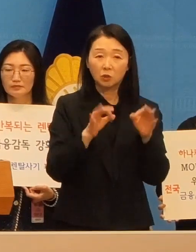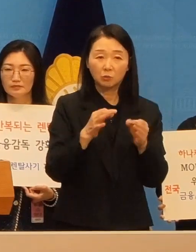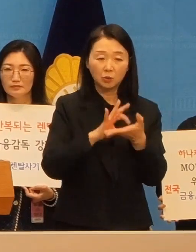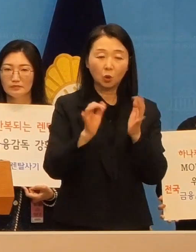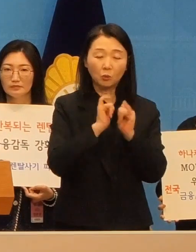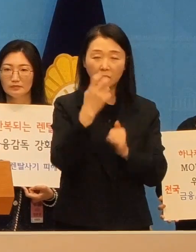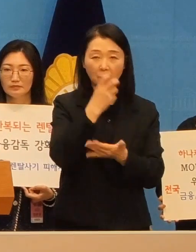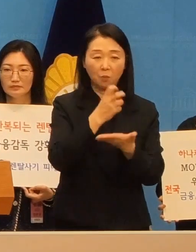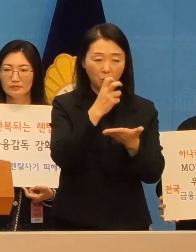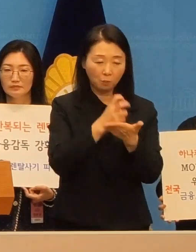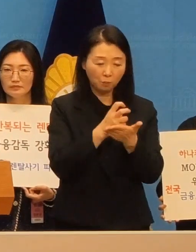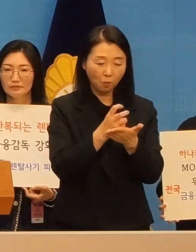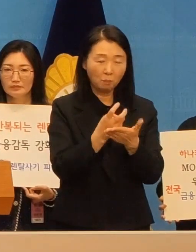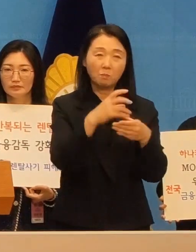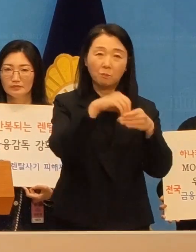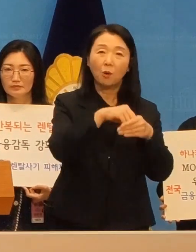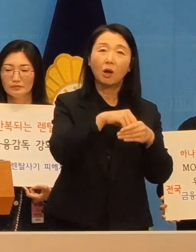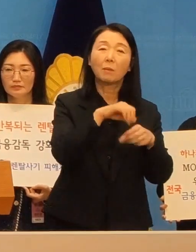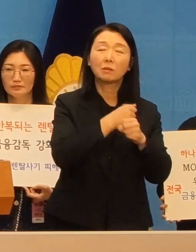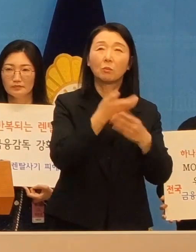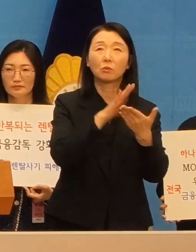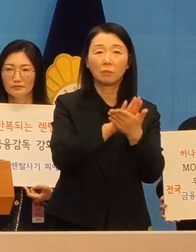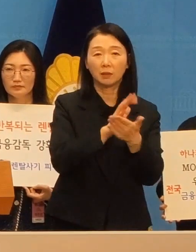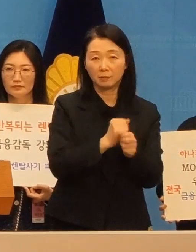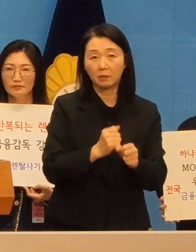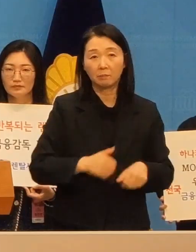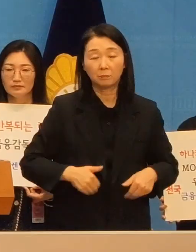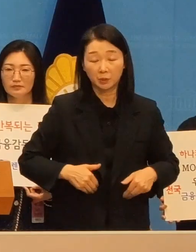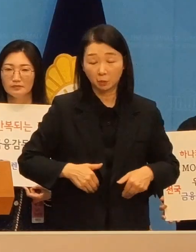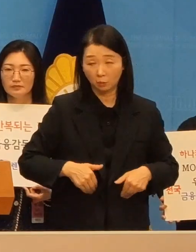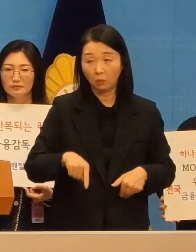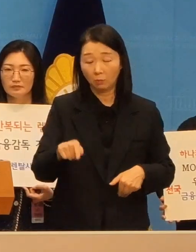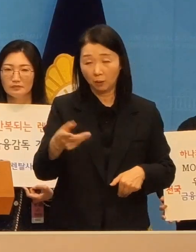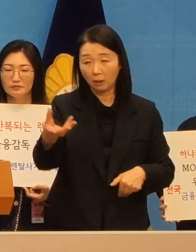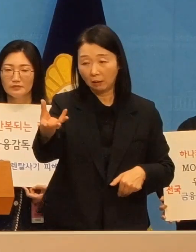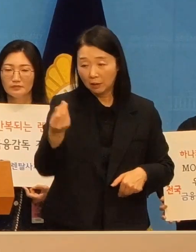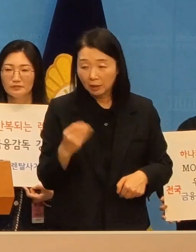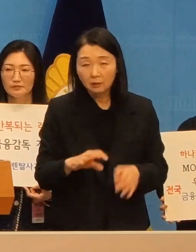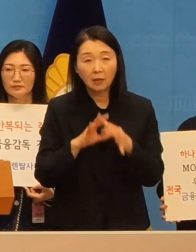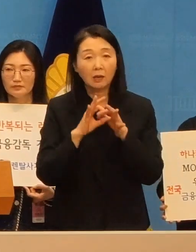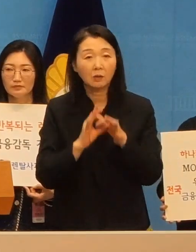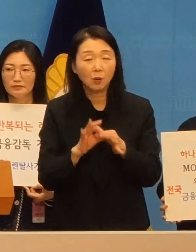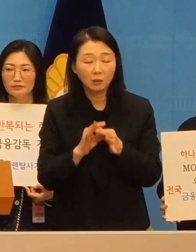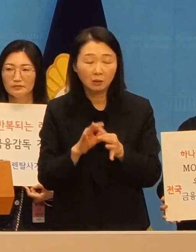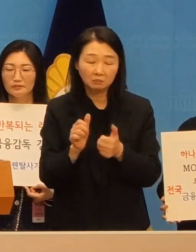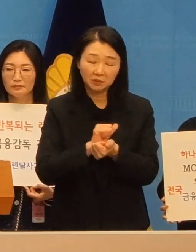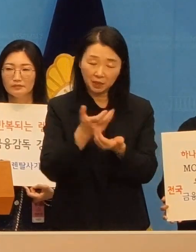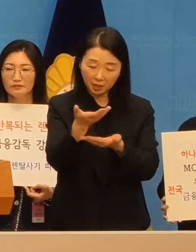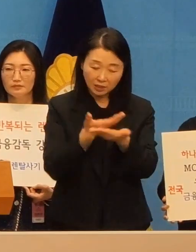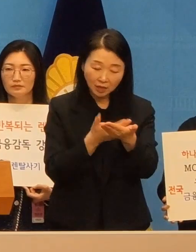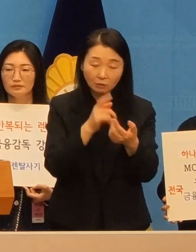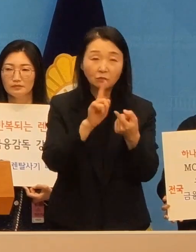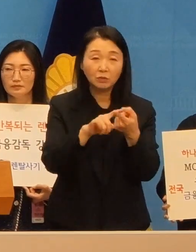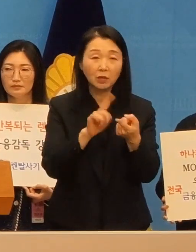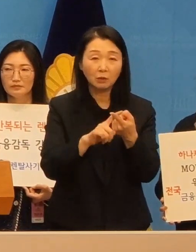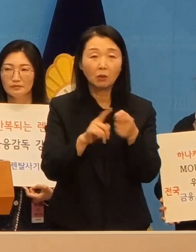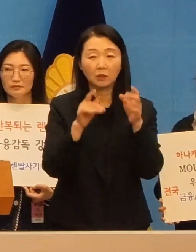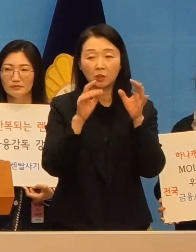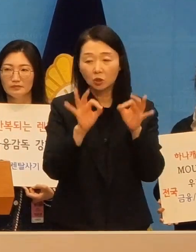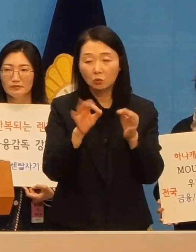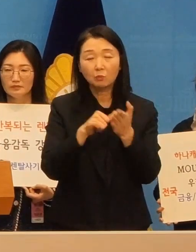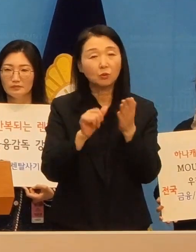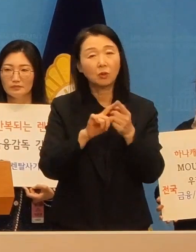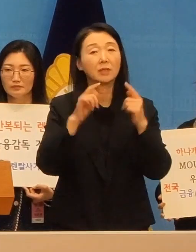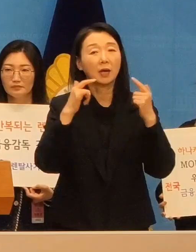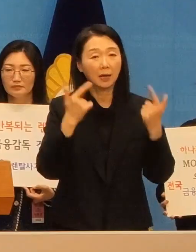있도록 전면 개편하라. 팩토링은 상거래 채권에 대한 채권 양수도로서 금융상품이